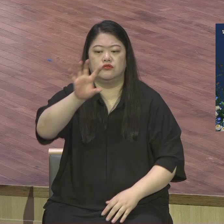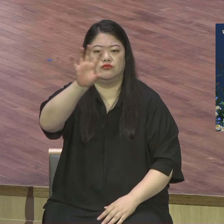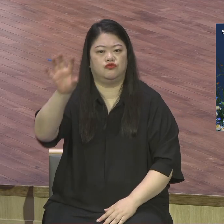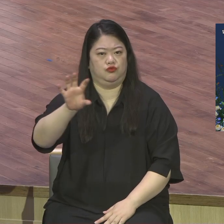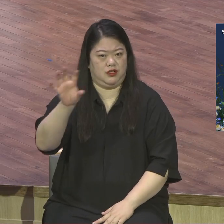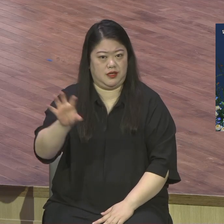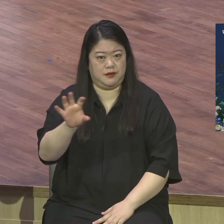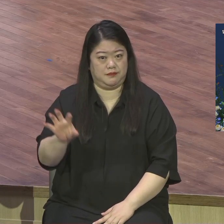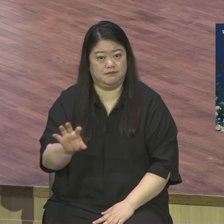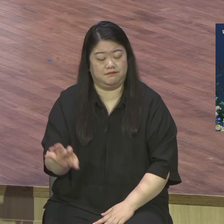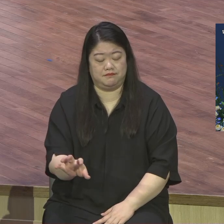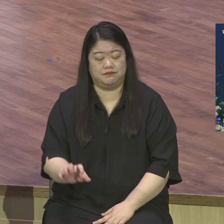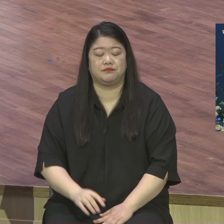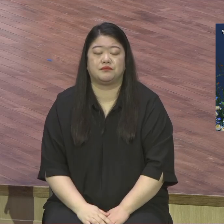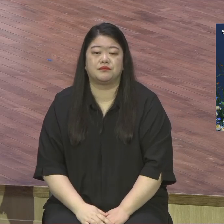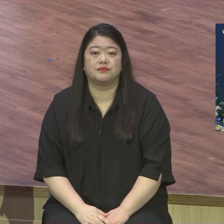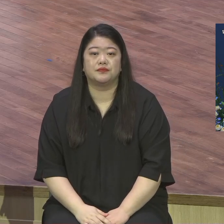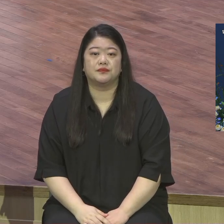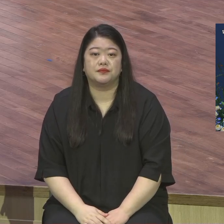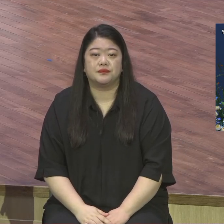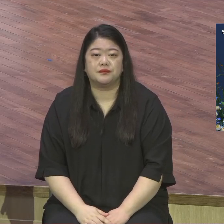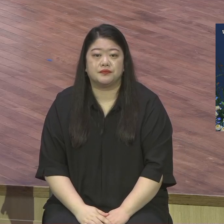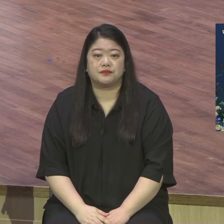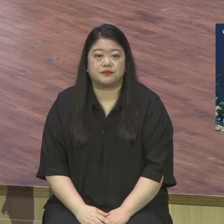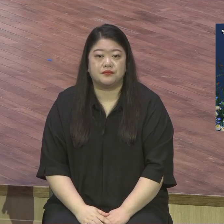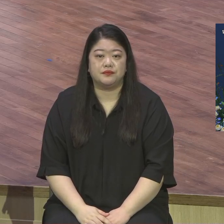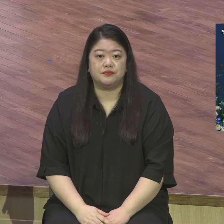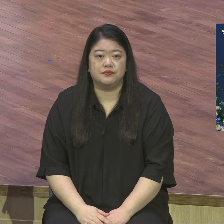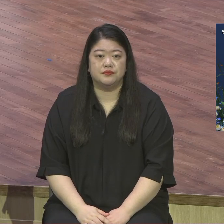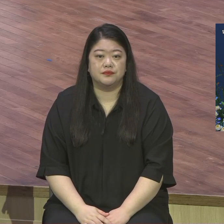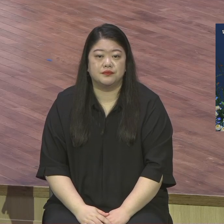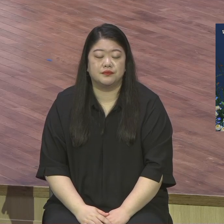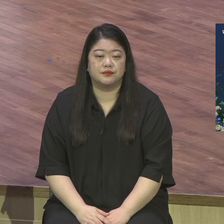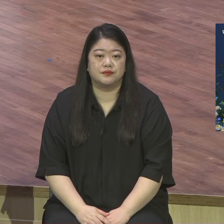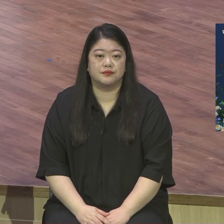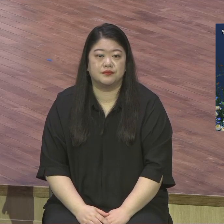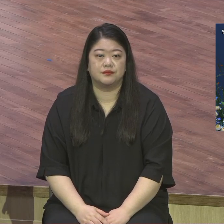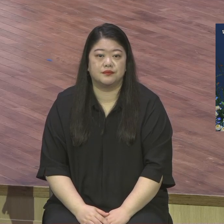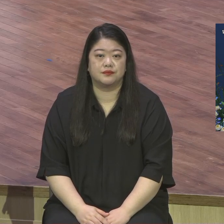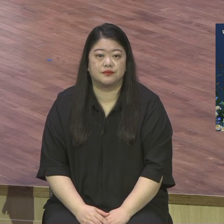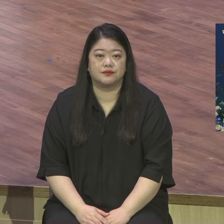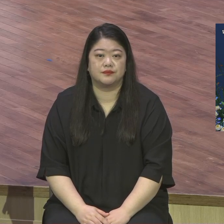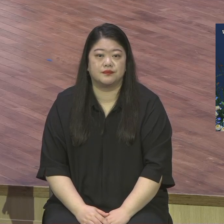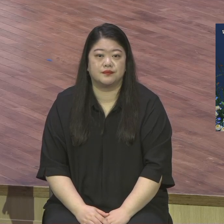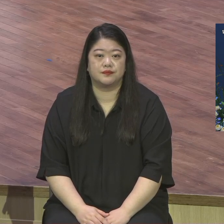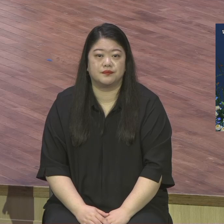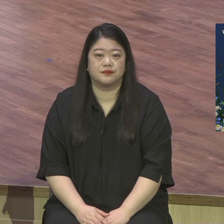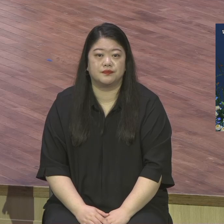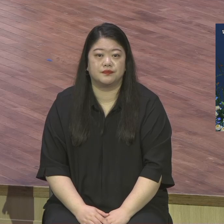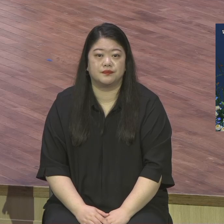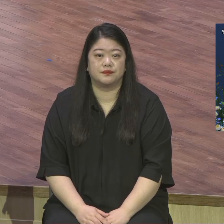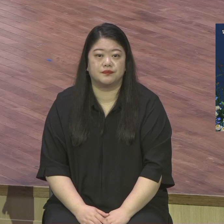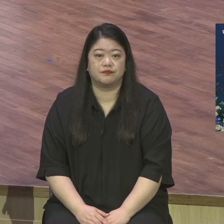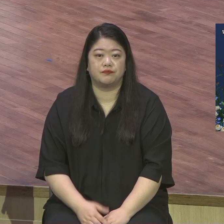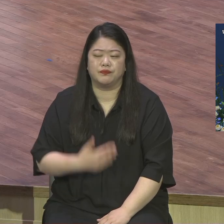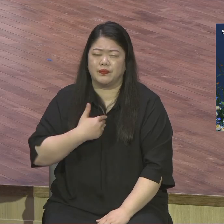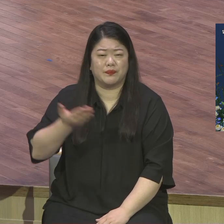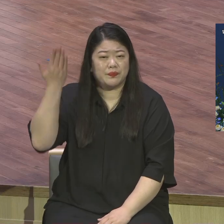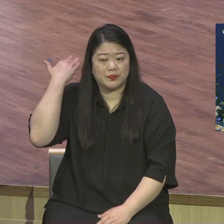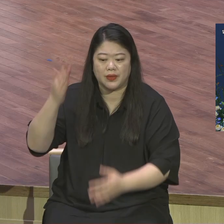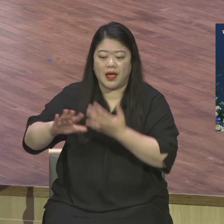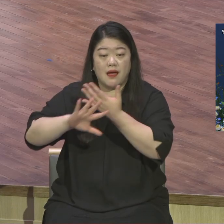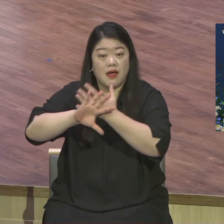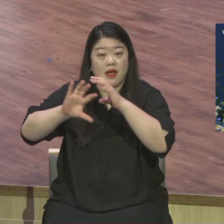계속 돌아간다. 그래서 제가 해외 성교 캠프 가서